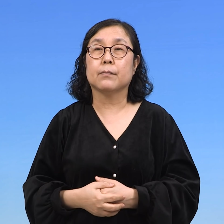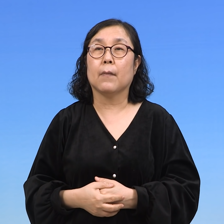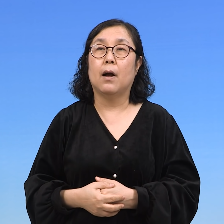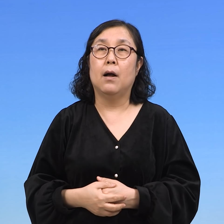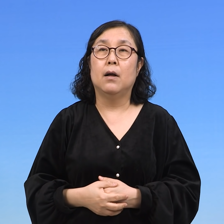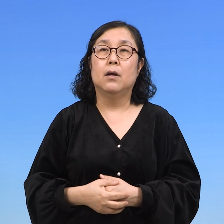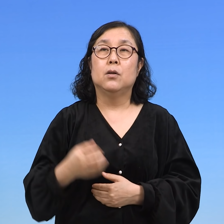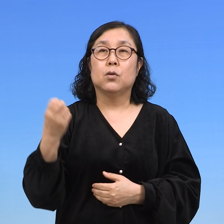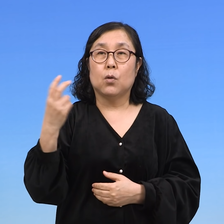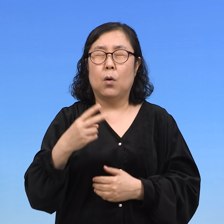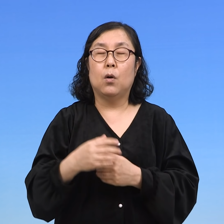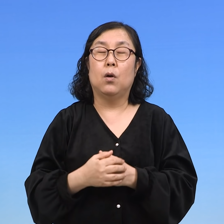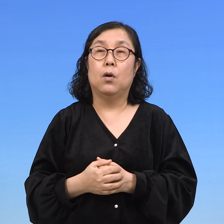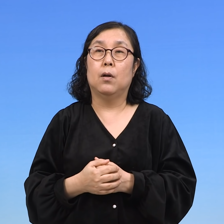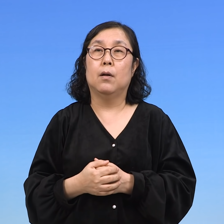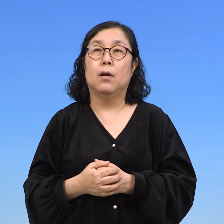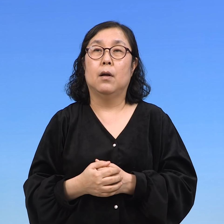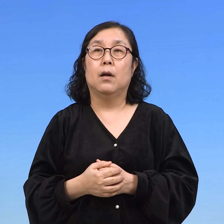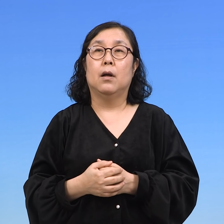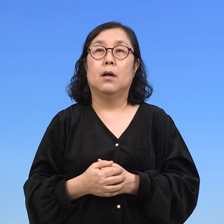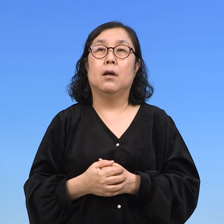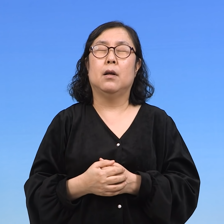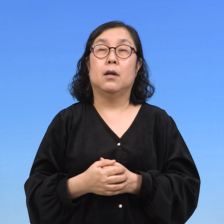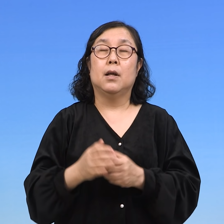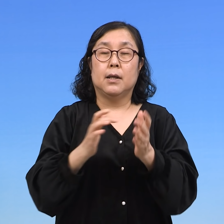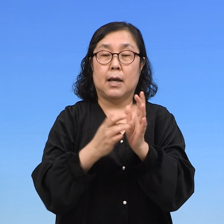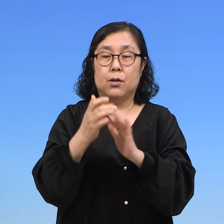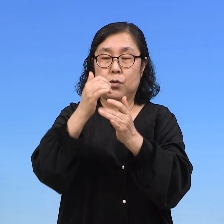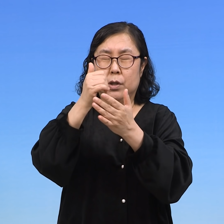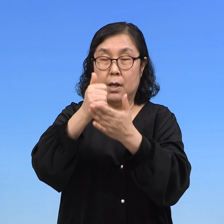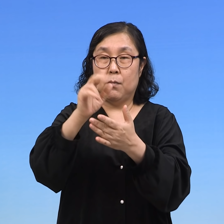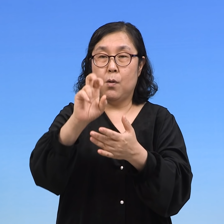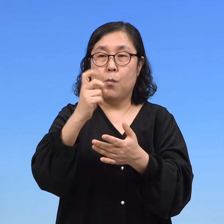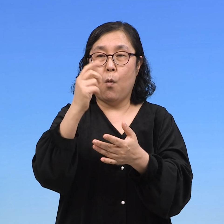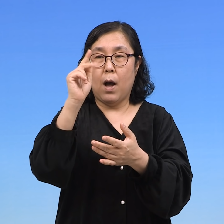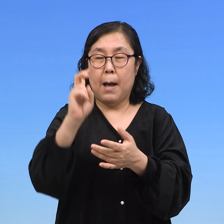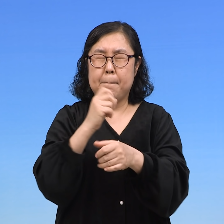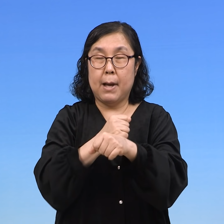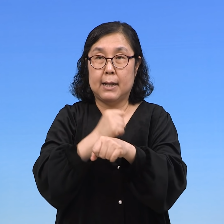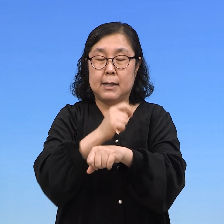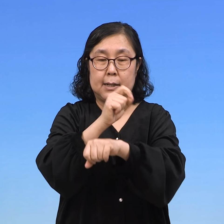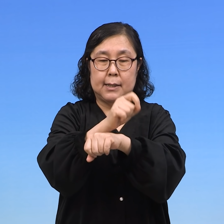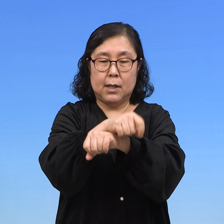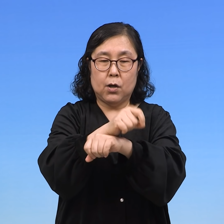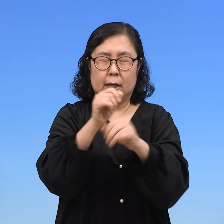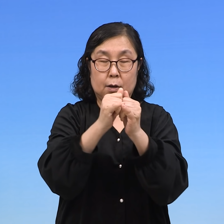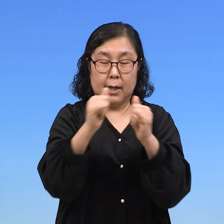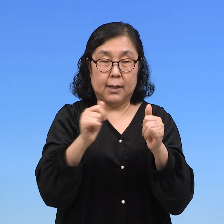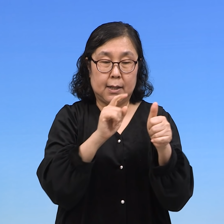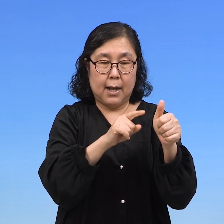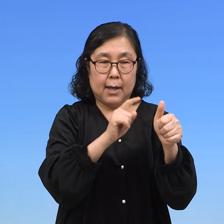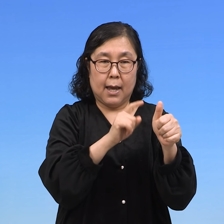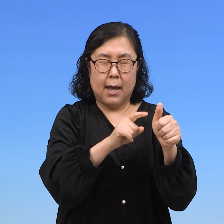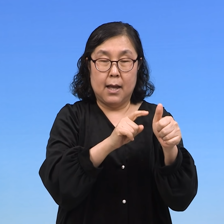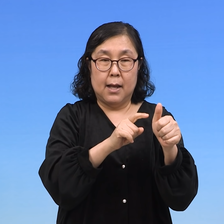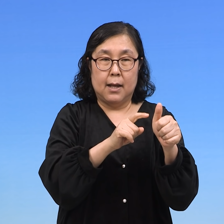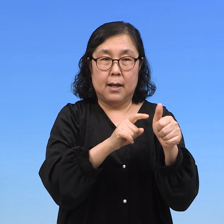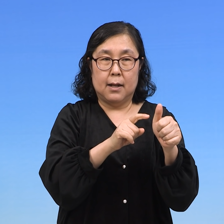교훈이고요 그런가 하면 이제 초점을 예수님은 모함하는 서기관에다가 좀 맞추어서